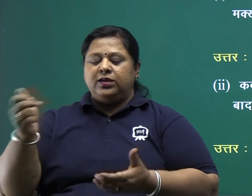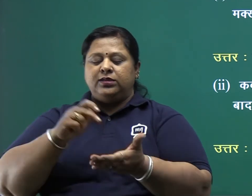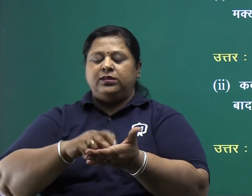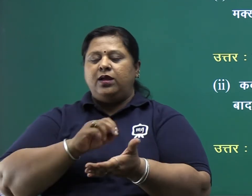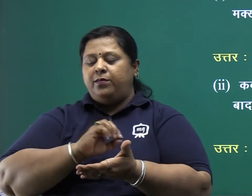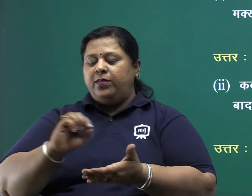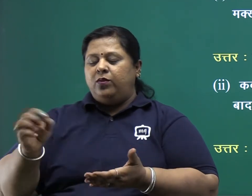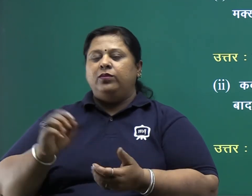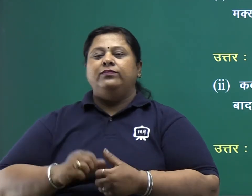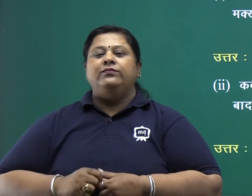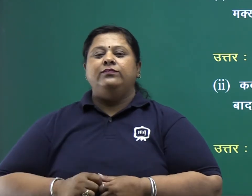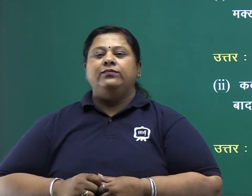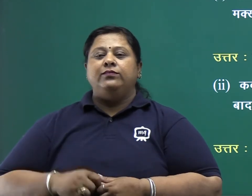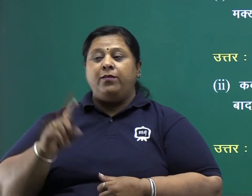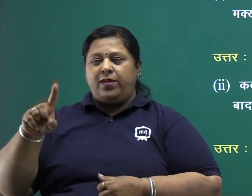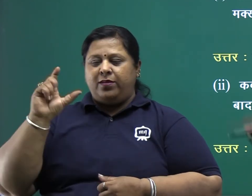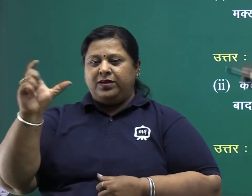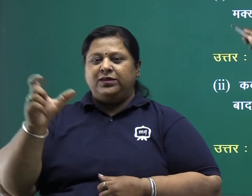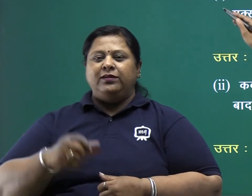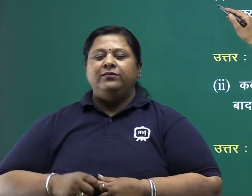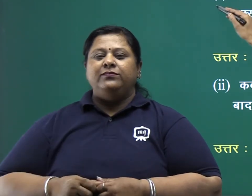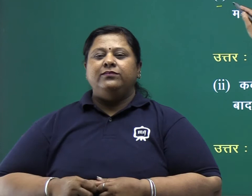भरो। पहला प्रश्न है